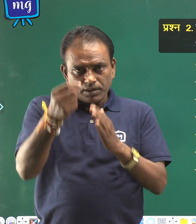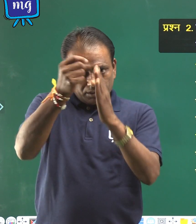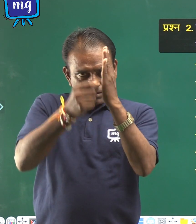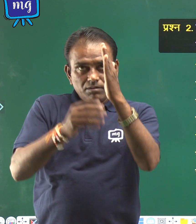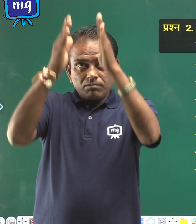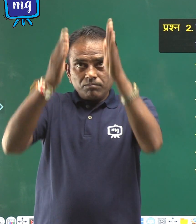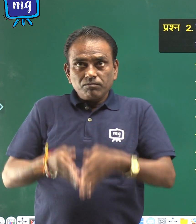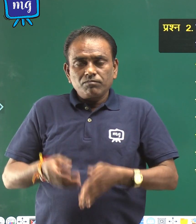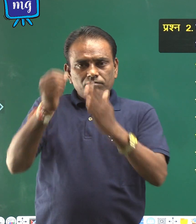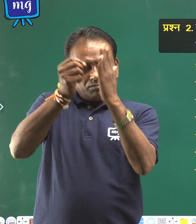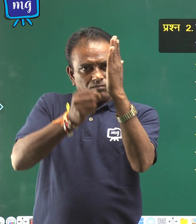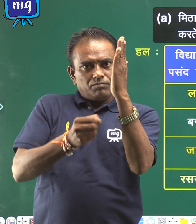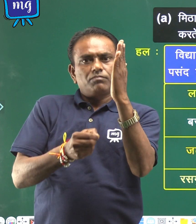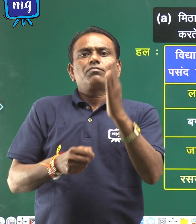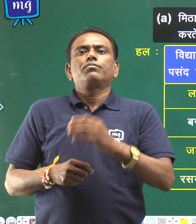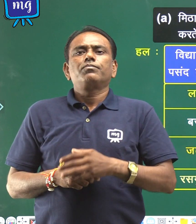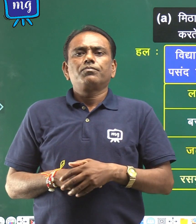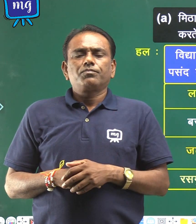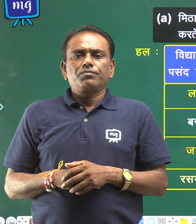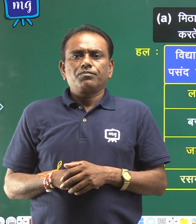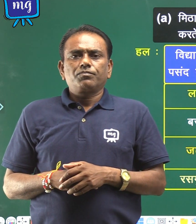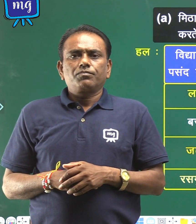में लिखेंगे।